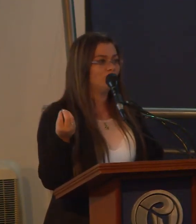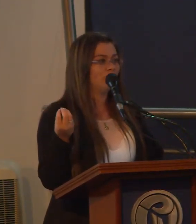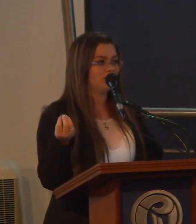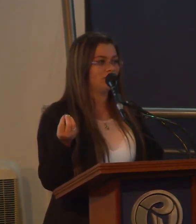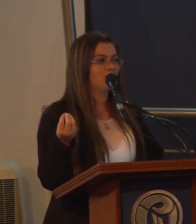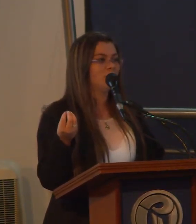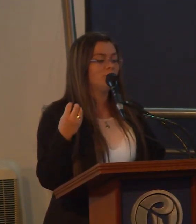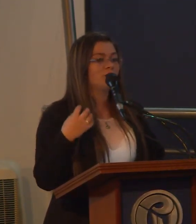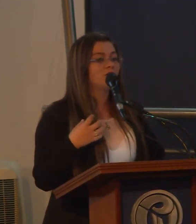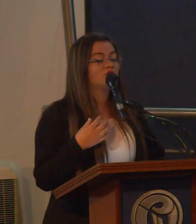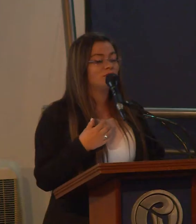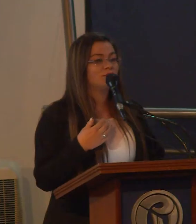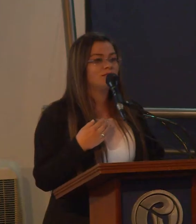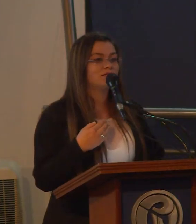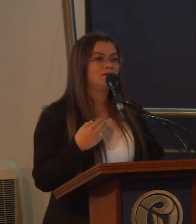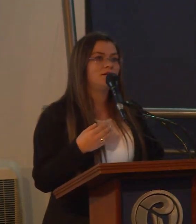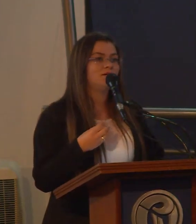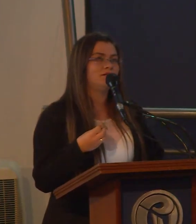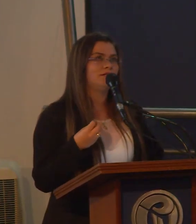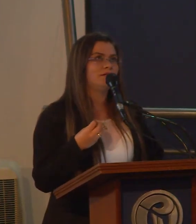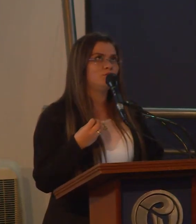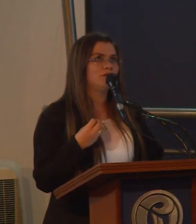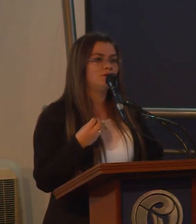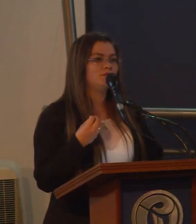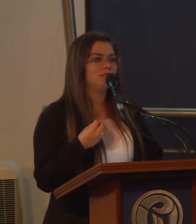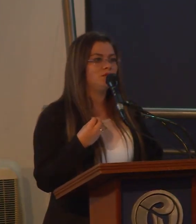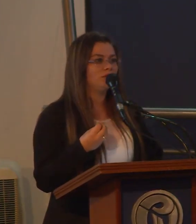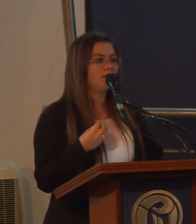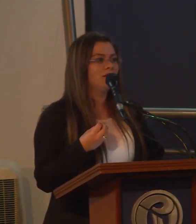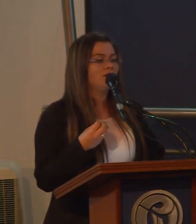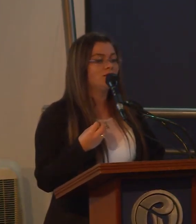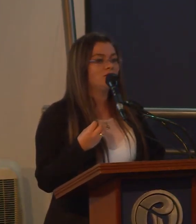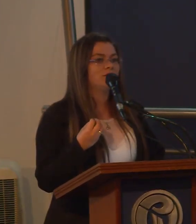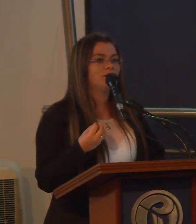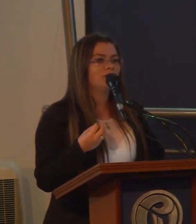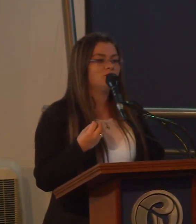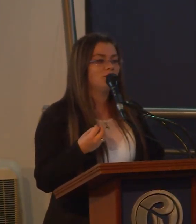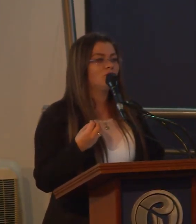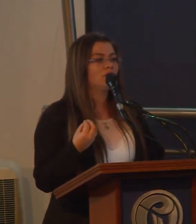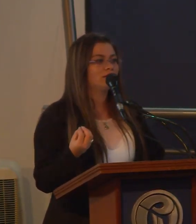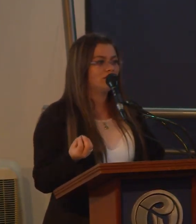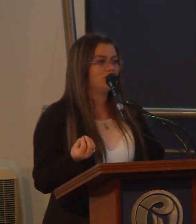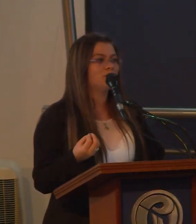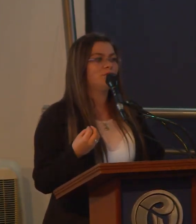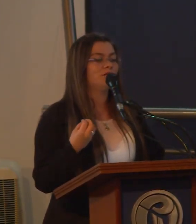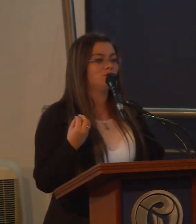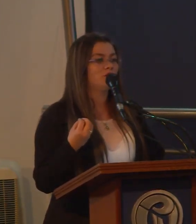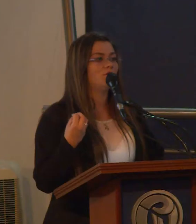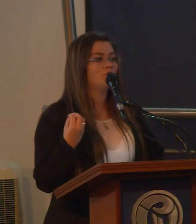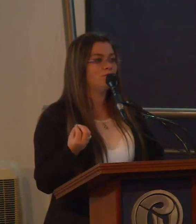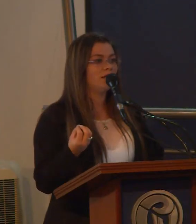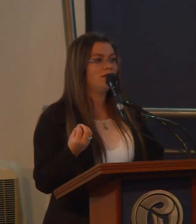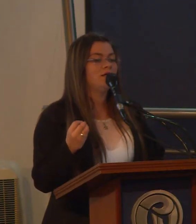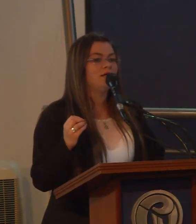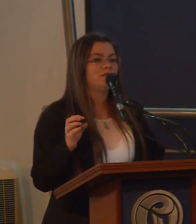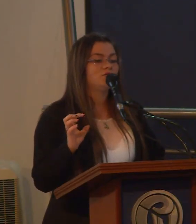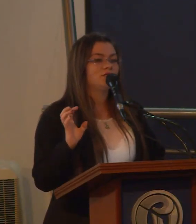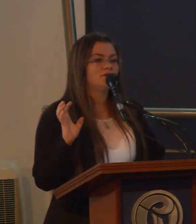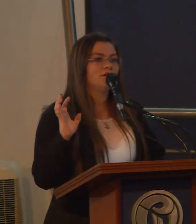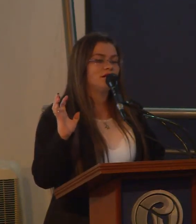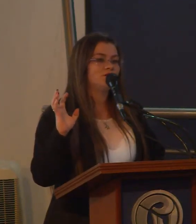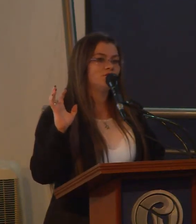de los compañeros, porque no simplemente se trabajaba, era un trabajo individual, sino que también era un trabajo colectivo, también era un trabajo grupal,